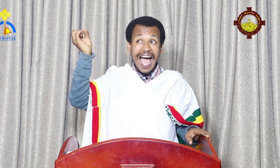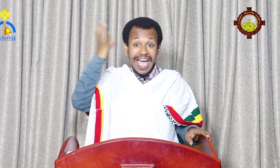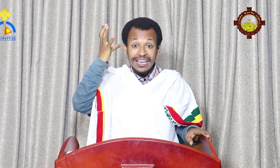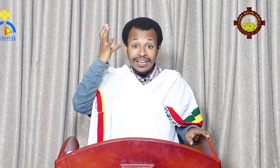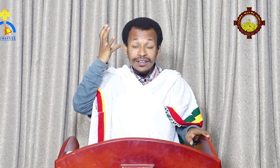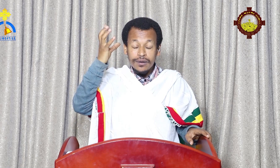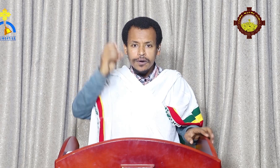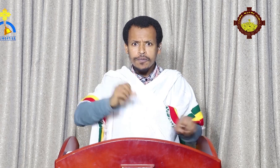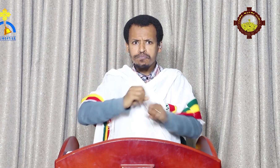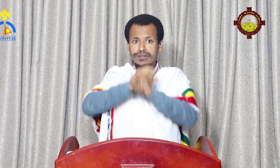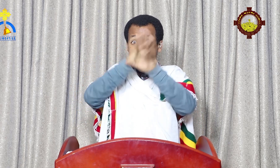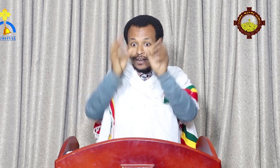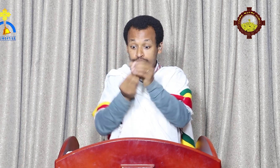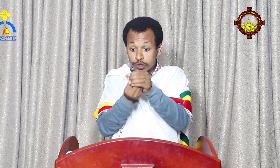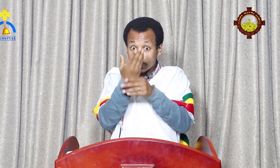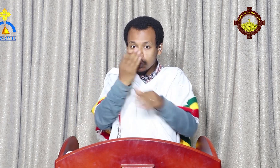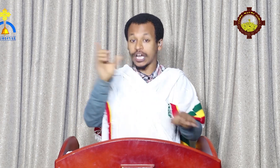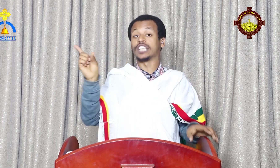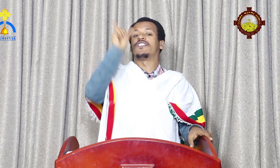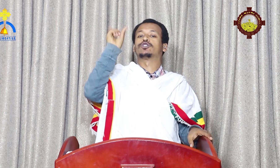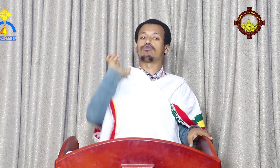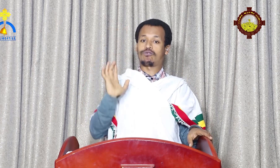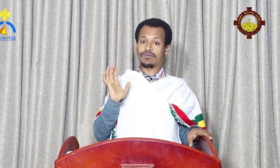ፀሐይ ብርሃን ምንጩ ከተፈጥሮ ነው።